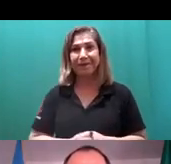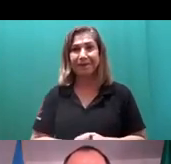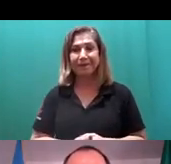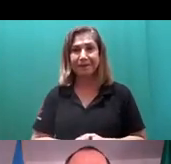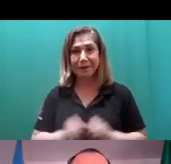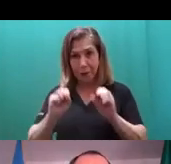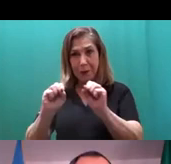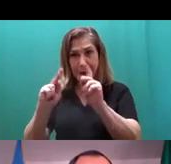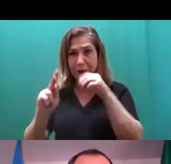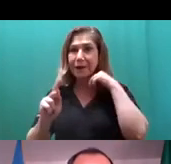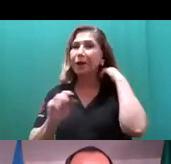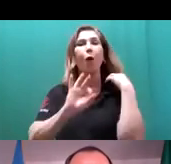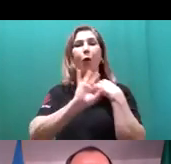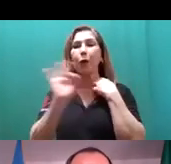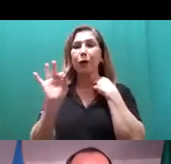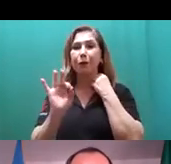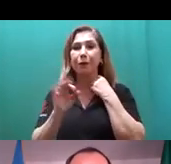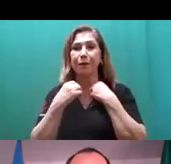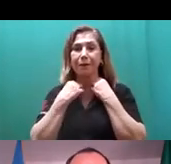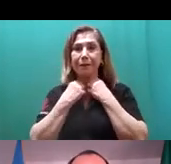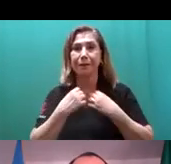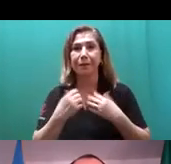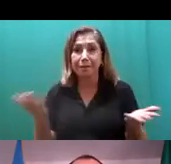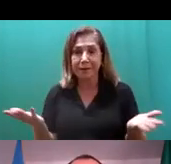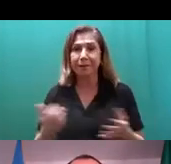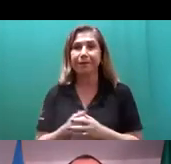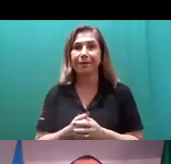Ok. Sim, tá ótimo. Bueno, então,